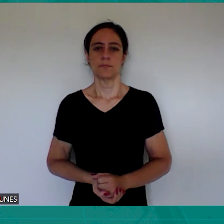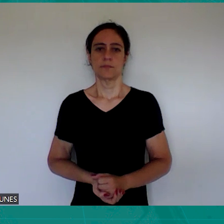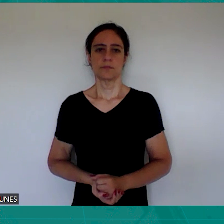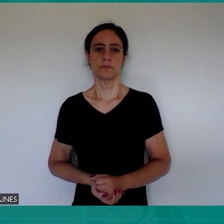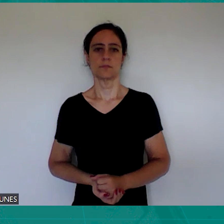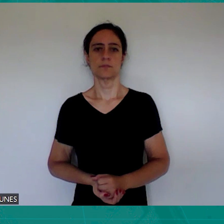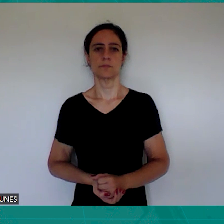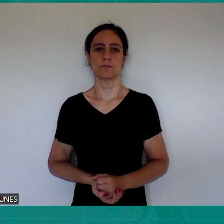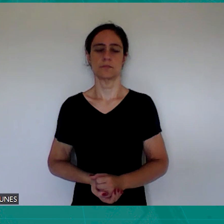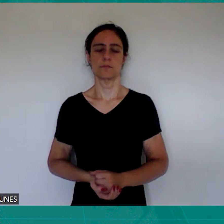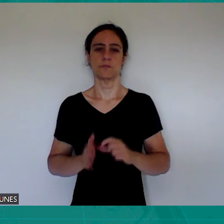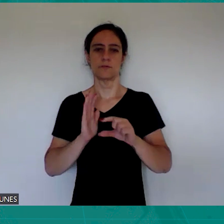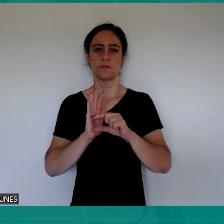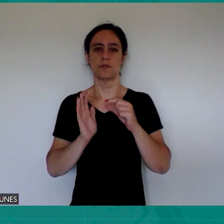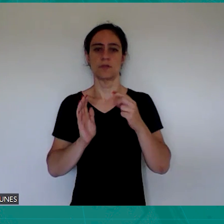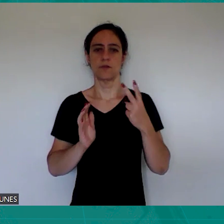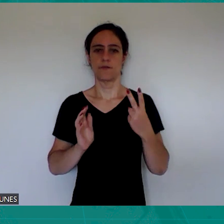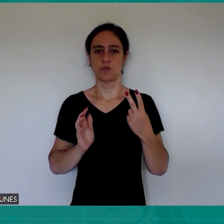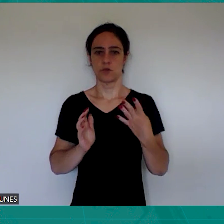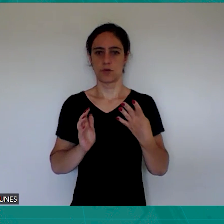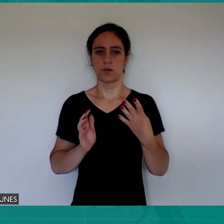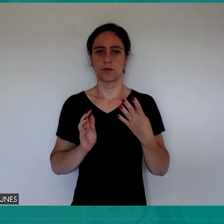8, versículo 24, diz assim: